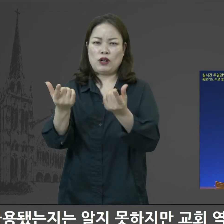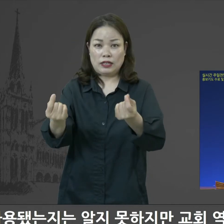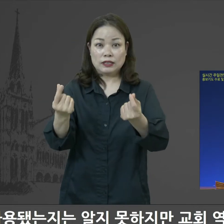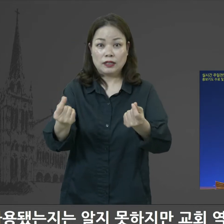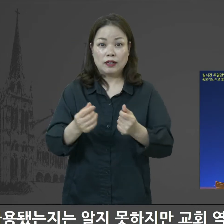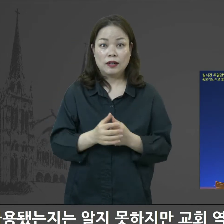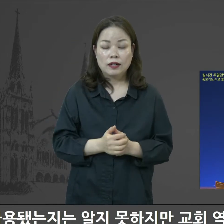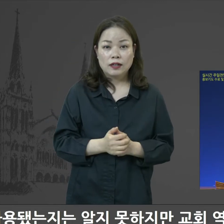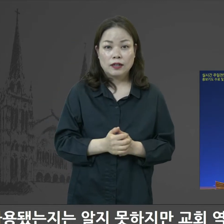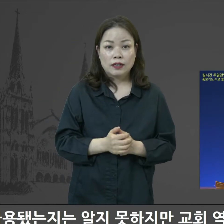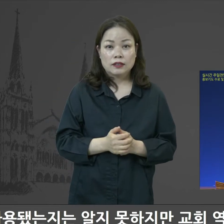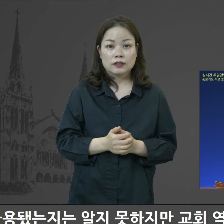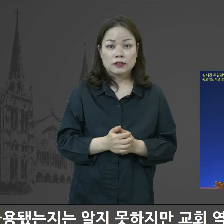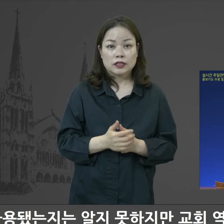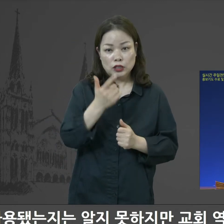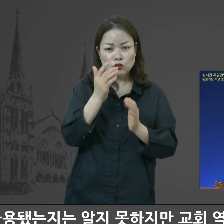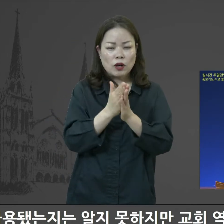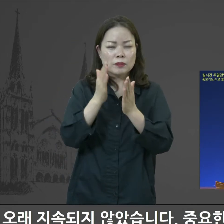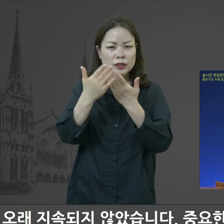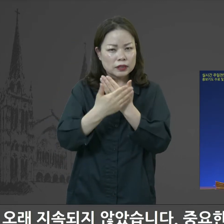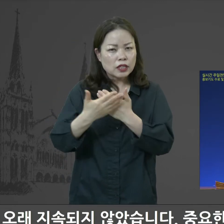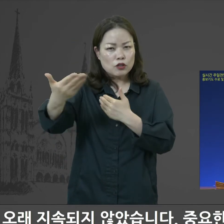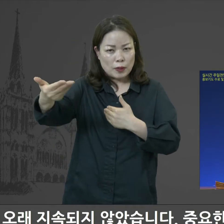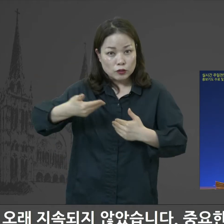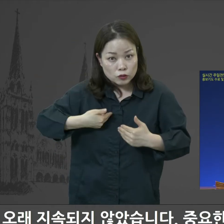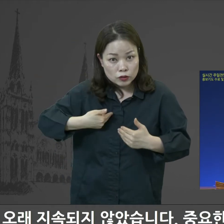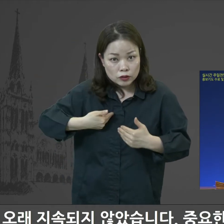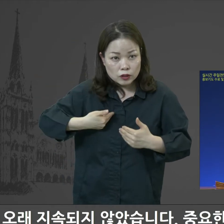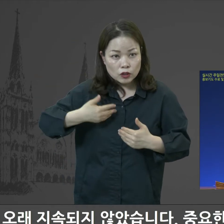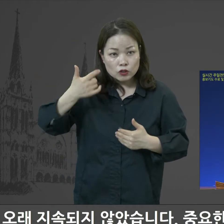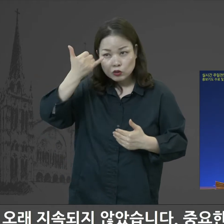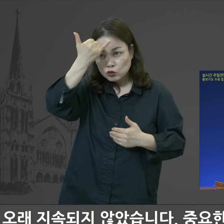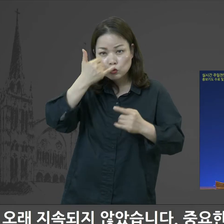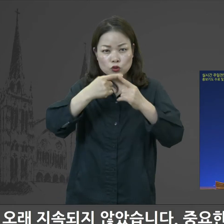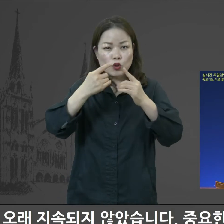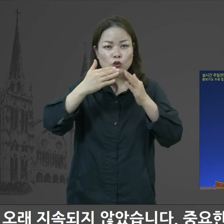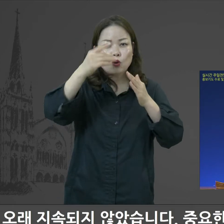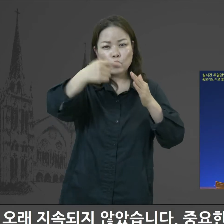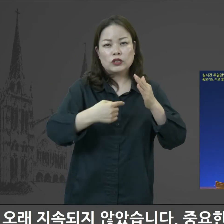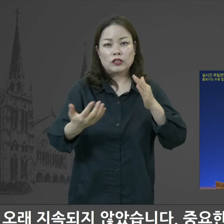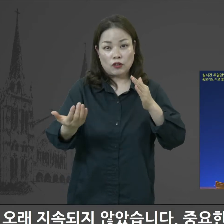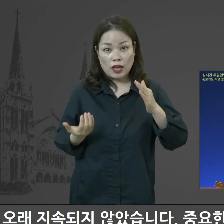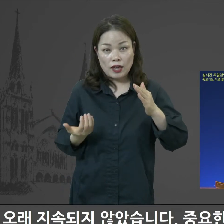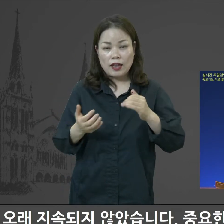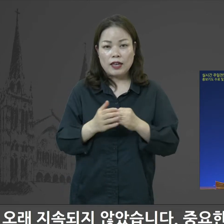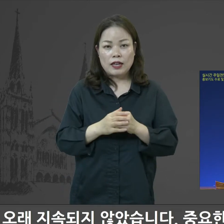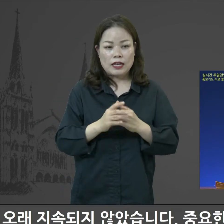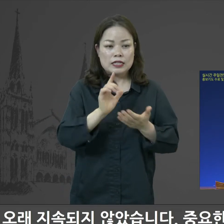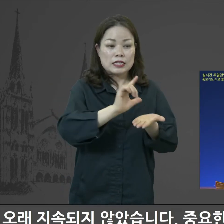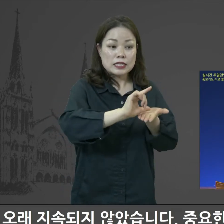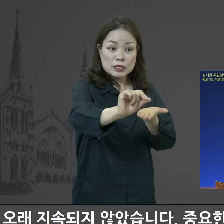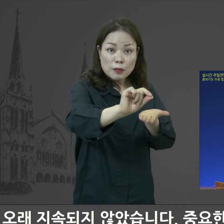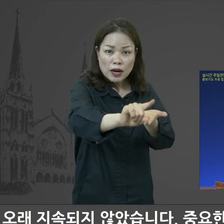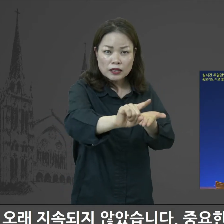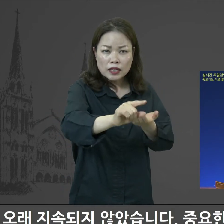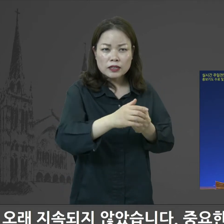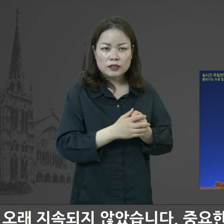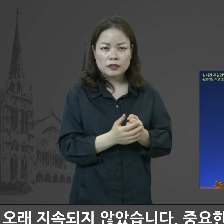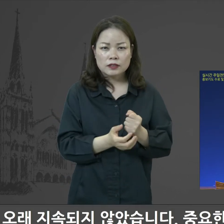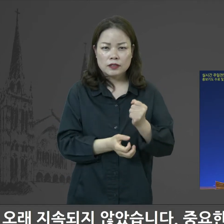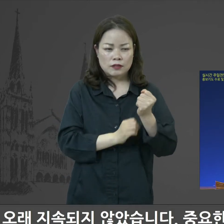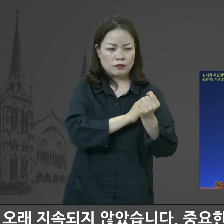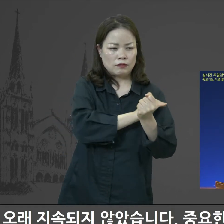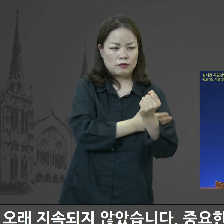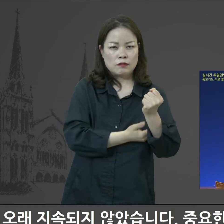겁니다. 제가 충영교회 부임하기 전에 지방에 있을 때에 지방에 아주 영향력